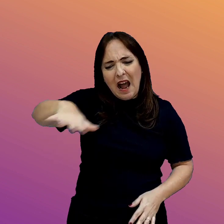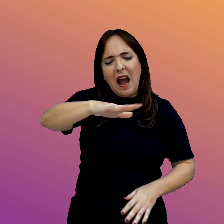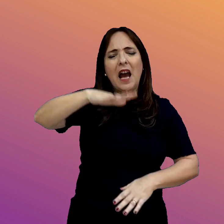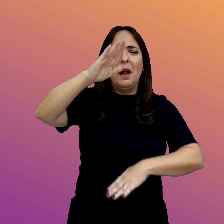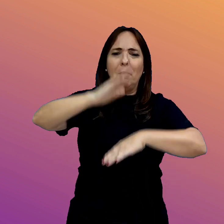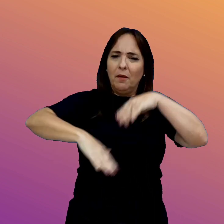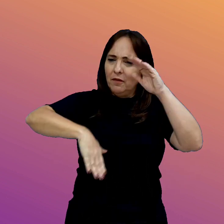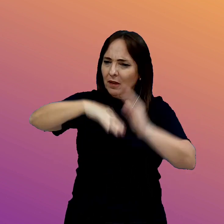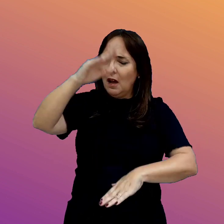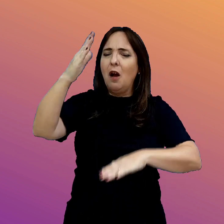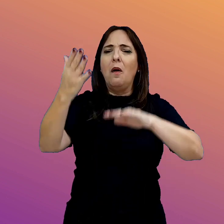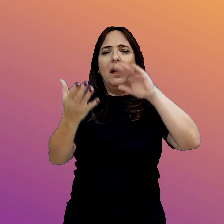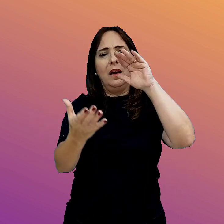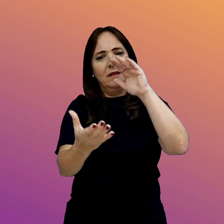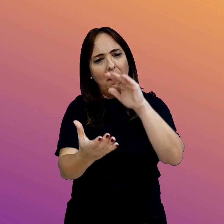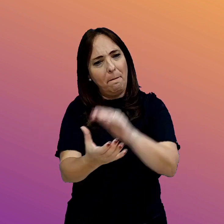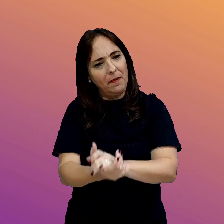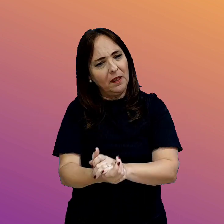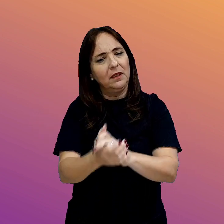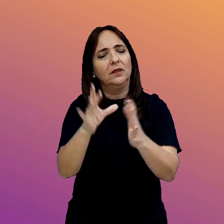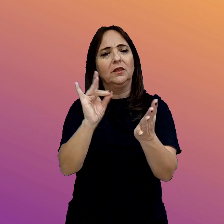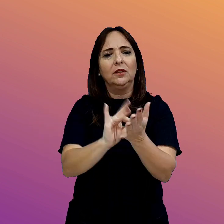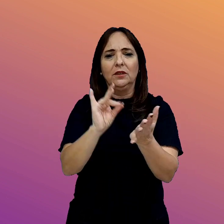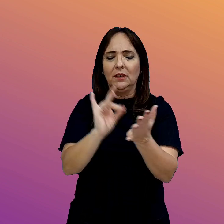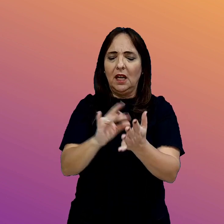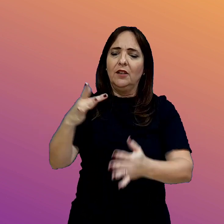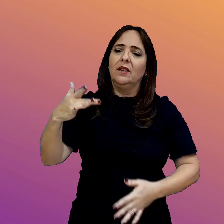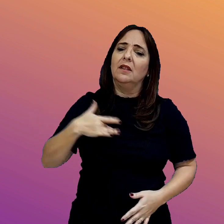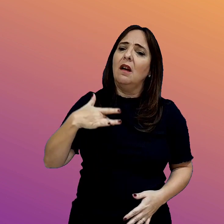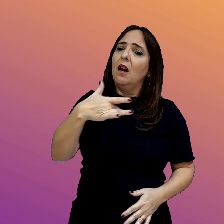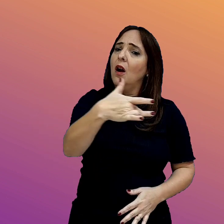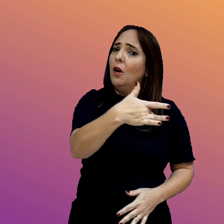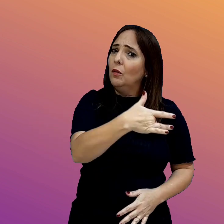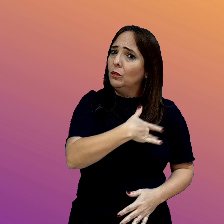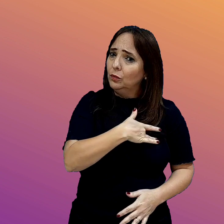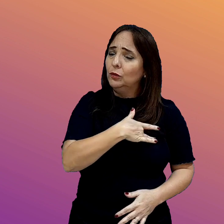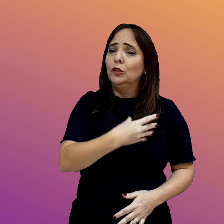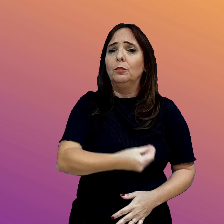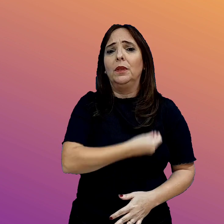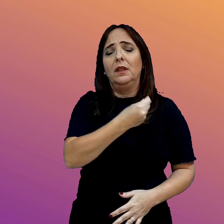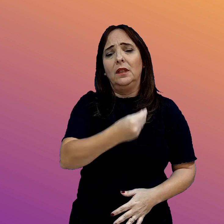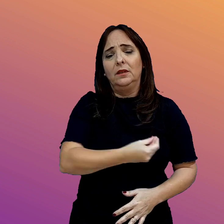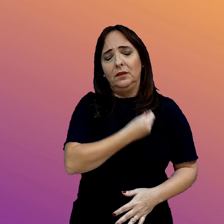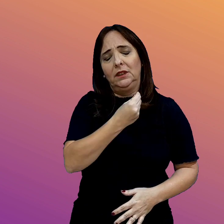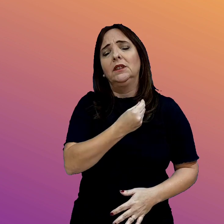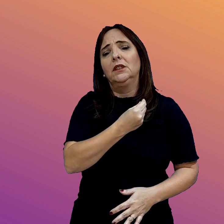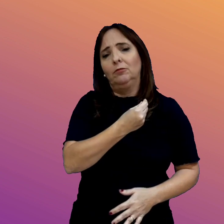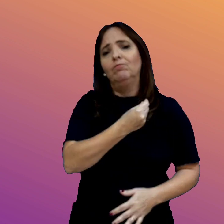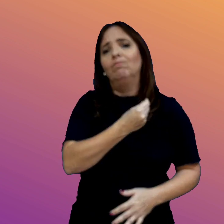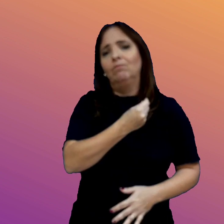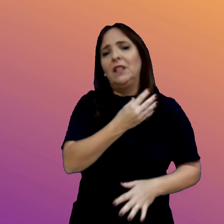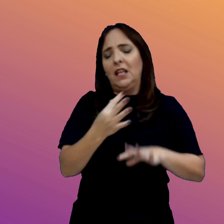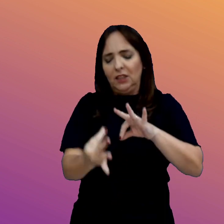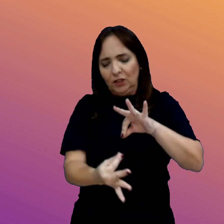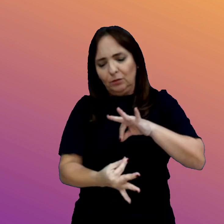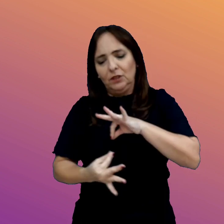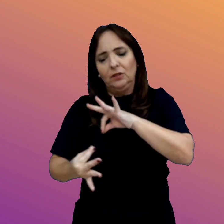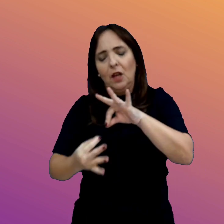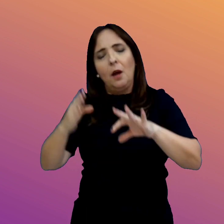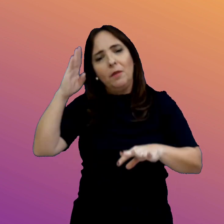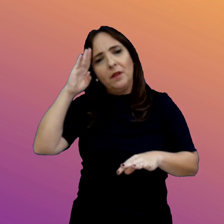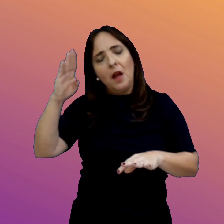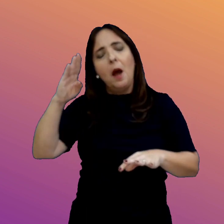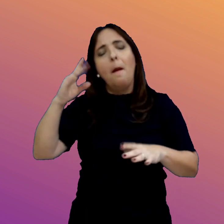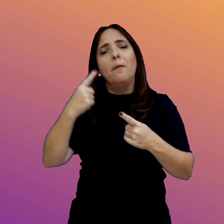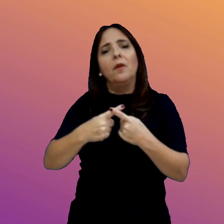casamento, pela saúde, pela vida espiritual, principalmente, porque a melhor decisão que eles podem tomar